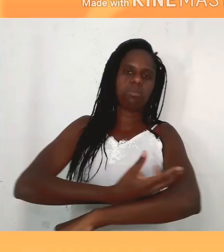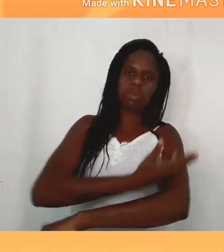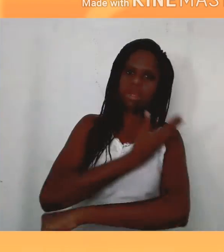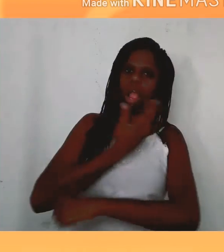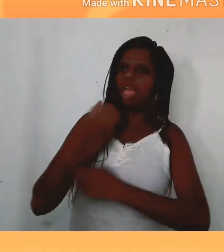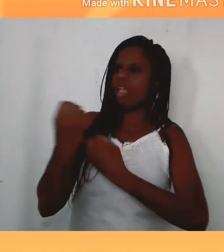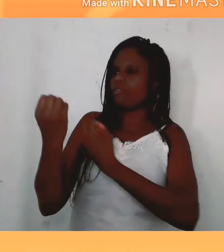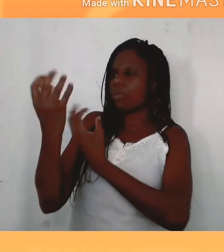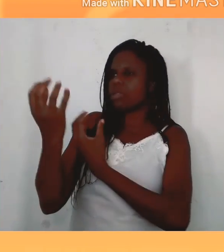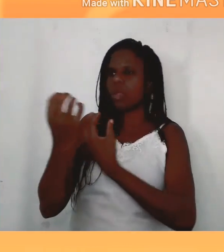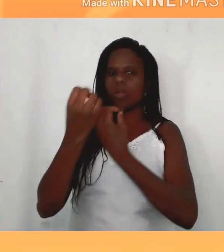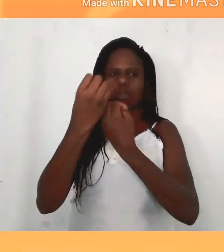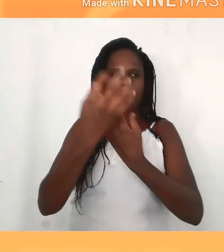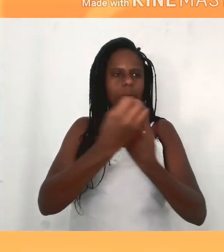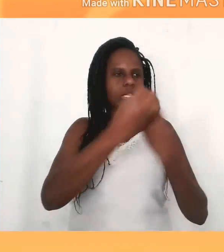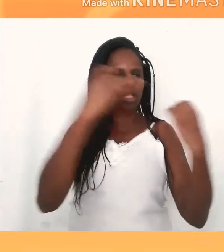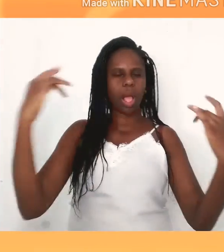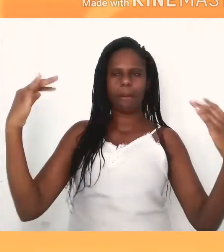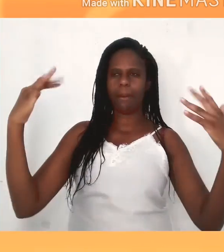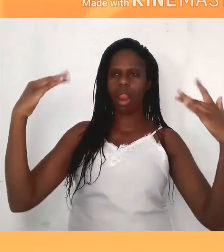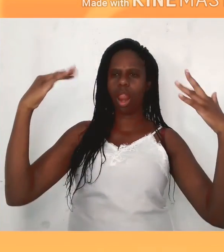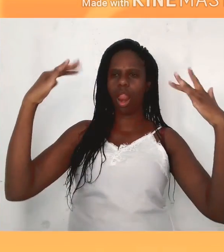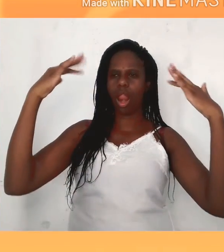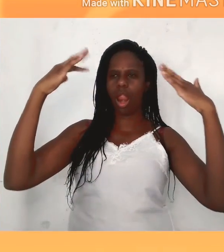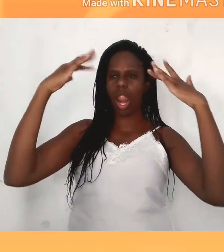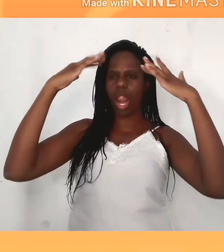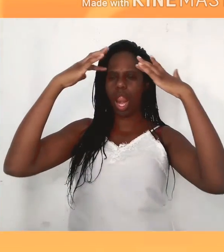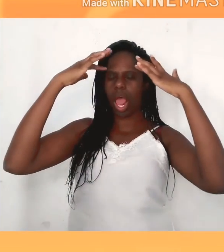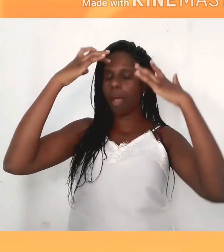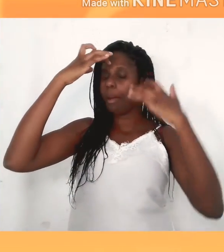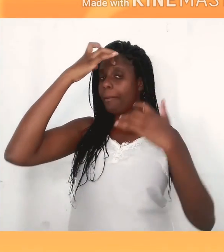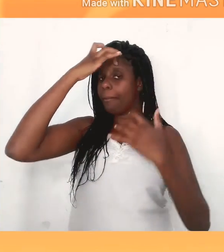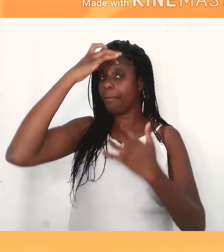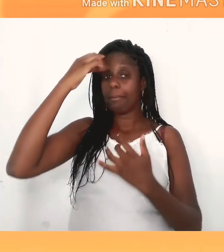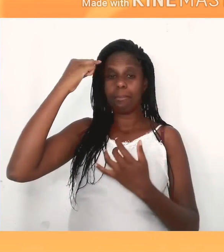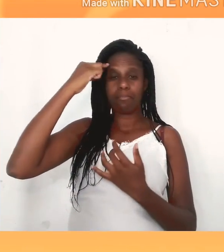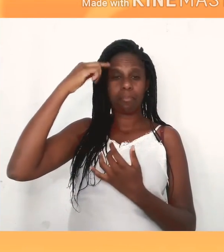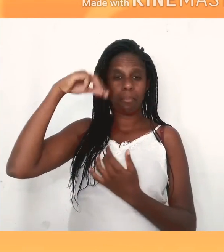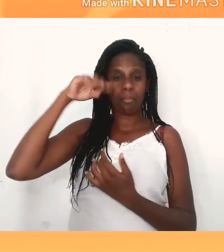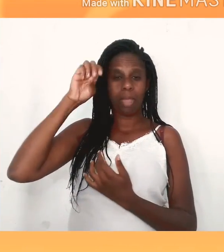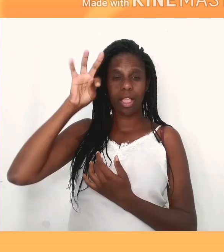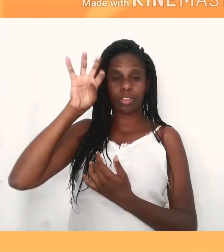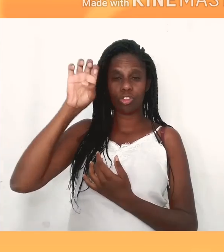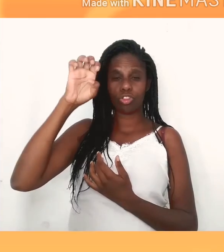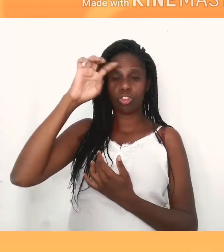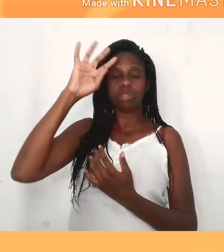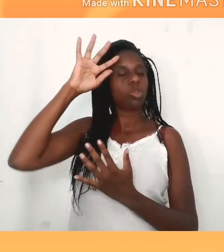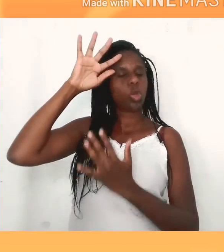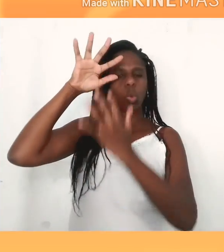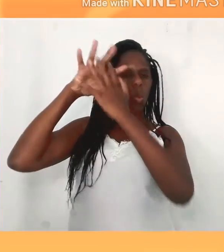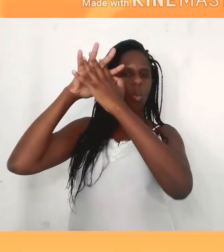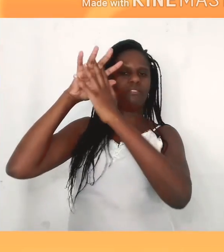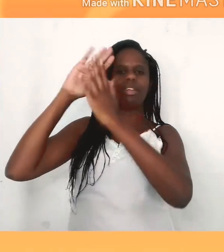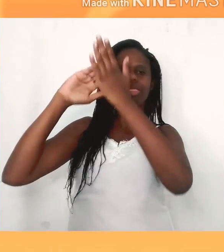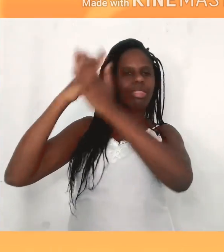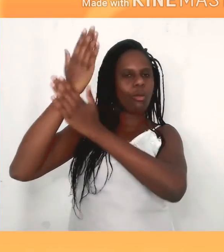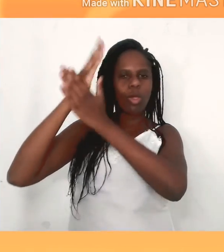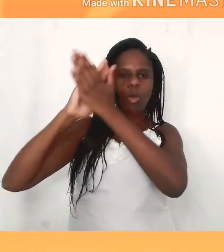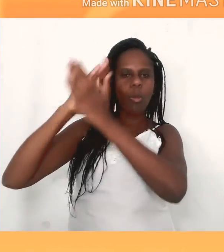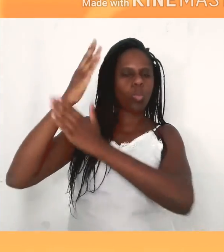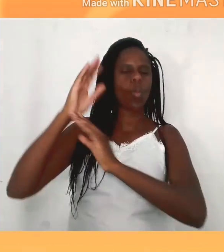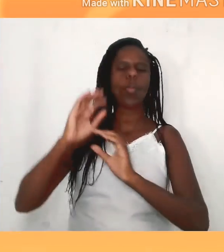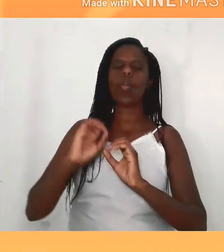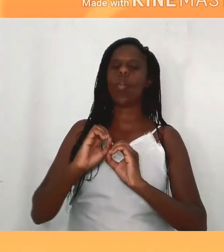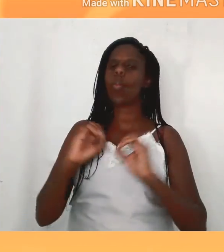de qualquer tipo de informação que está chegando para nós do meio externo ou qualquer coisa que está